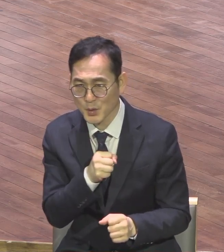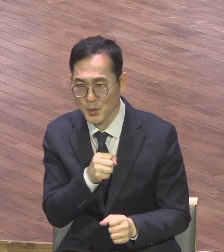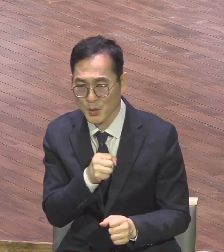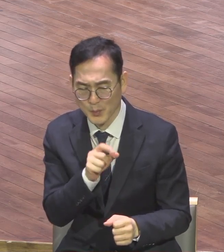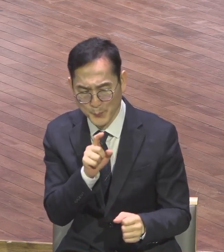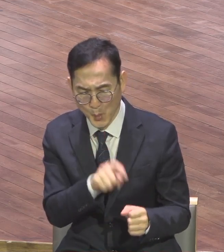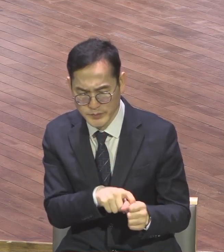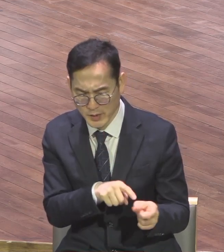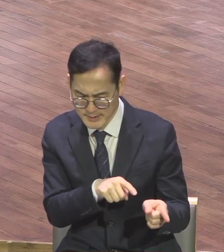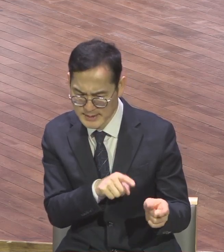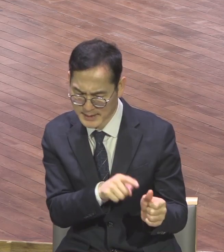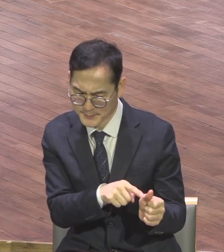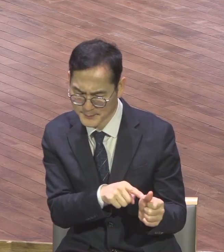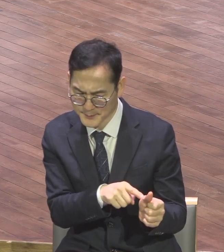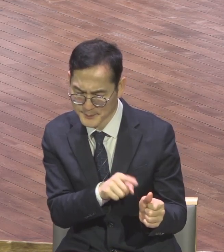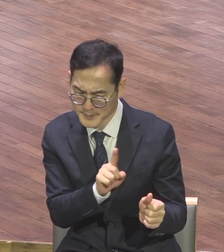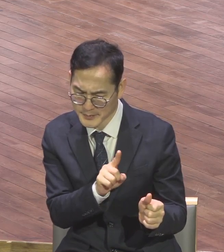뜻이.